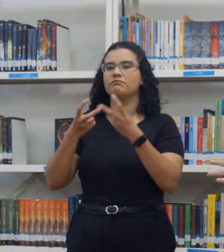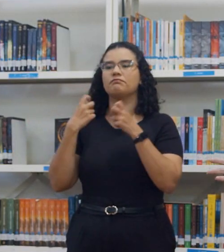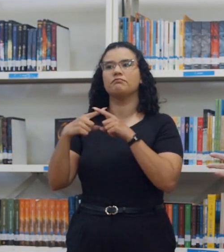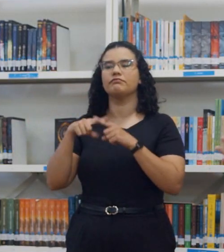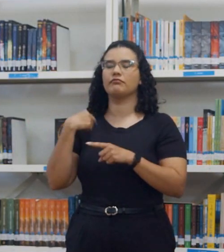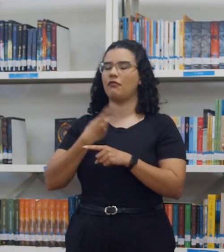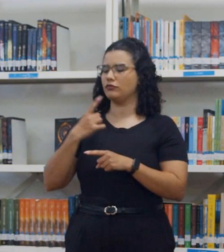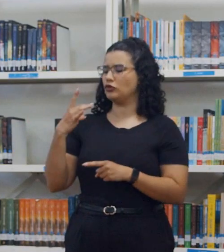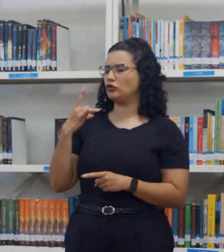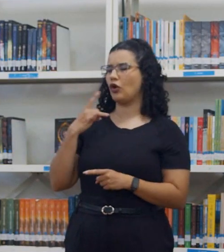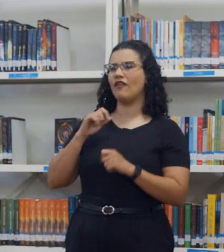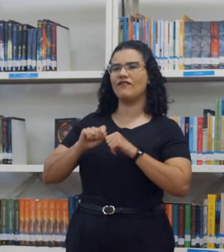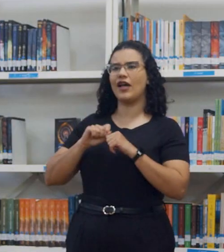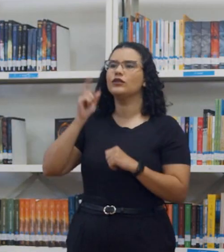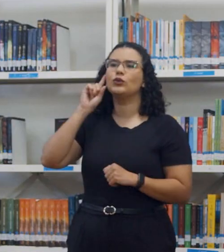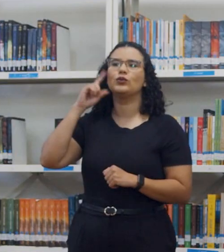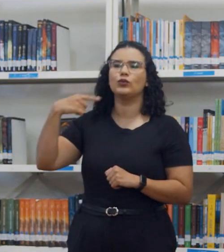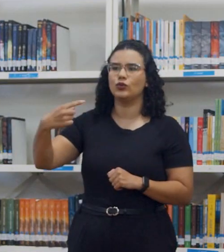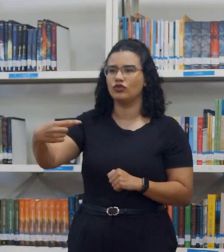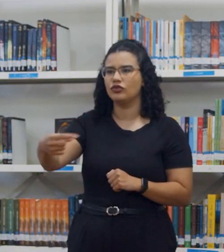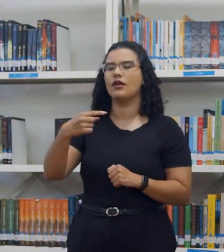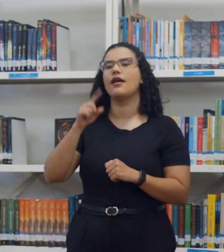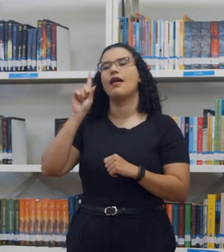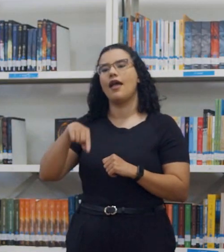todos os dias, ele passa por um processo de